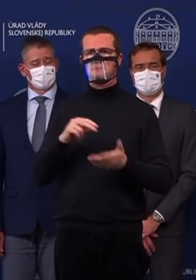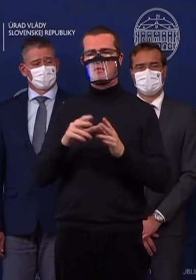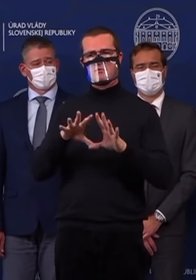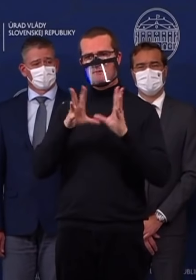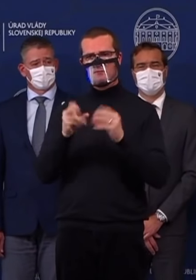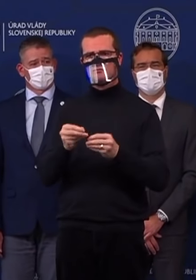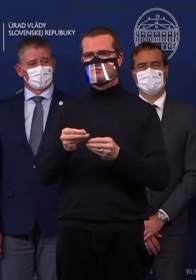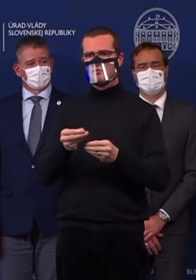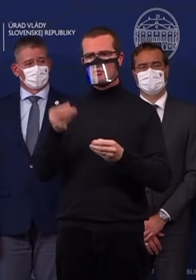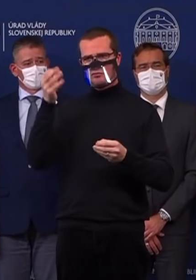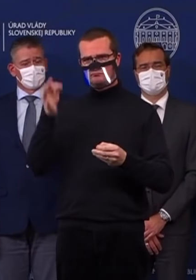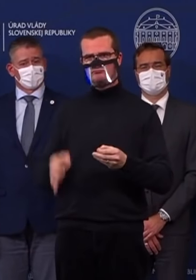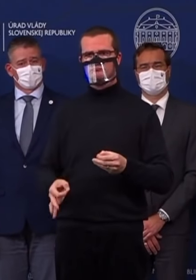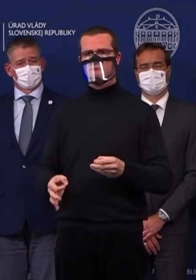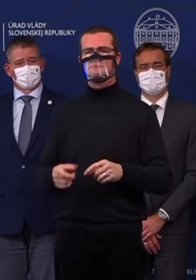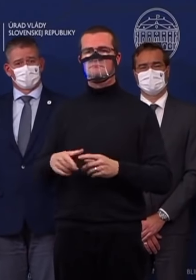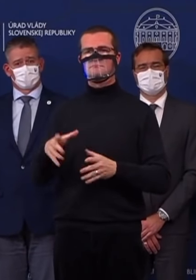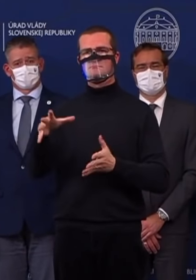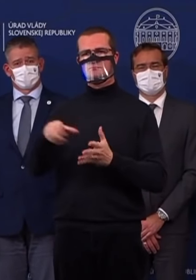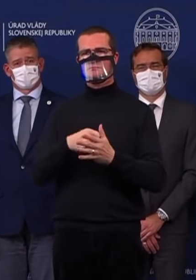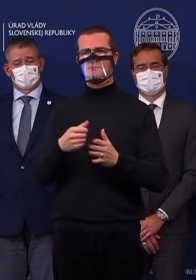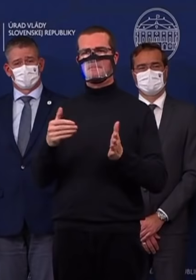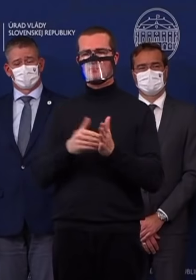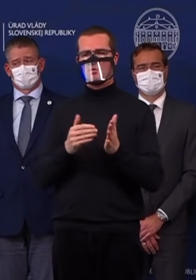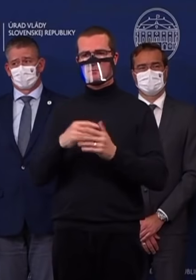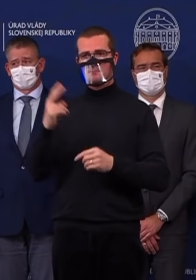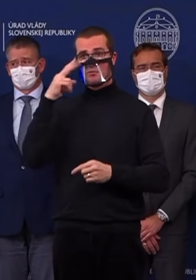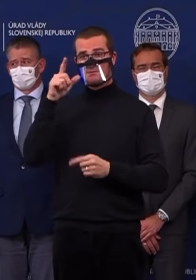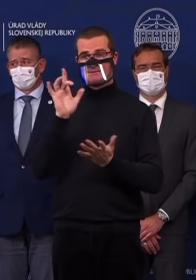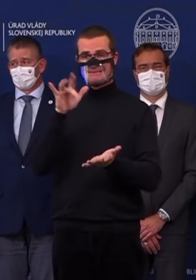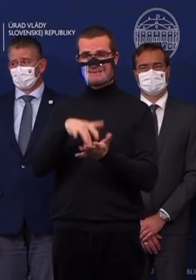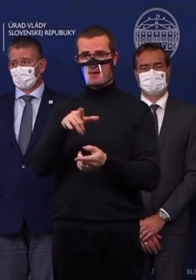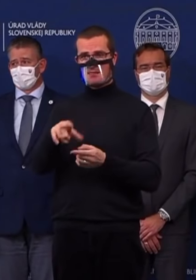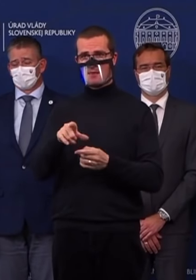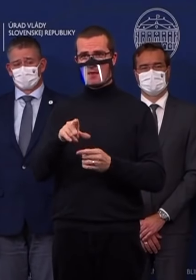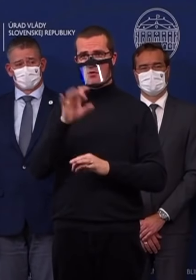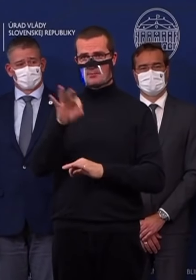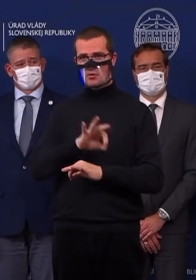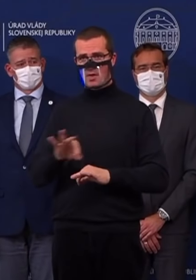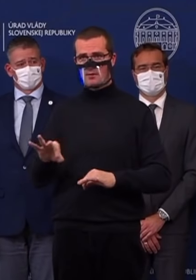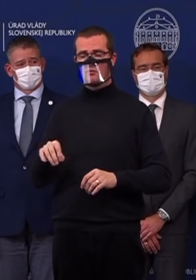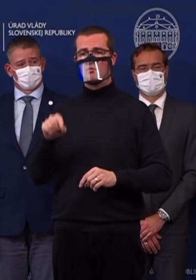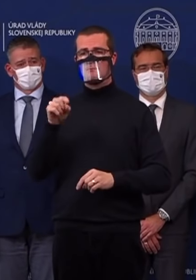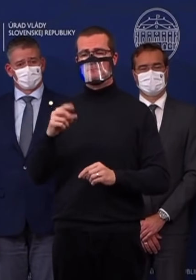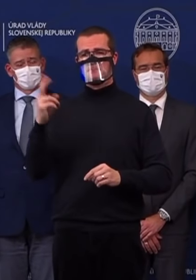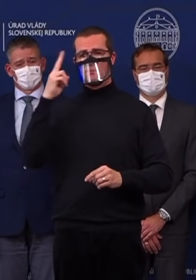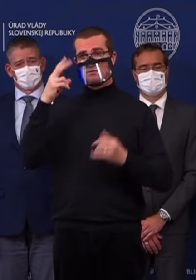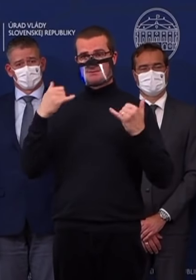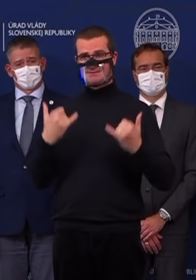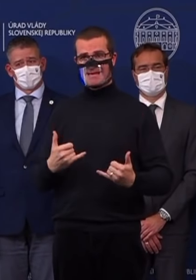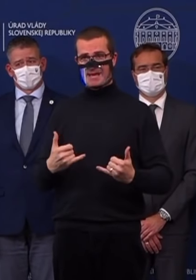Zobrali sme potrebné poznatky, čo bol tiež jeden z cieľov tejto operácie. Tieto poznatky sa